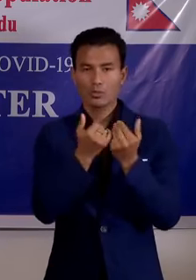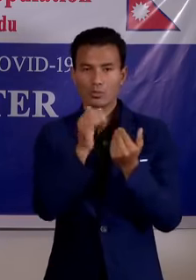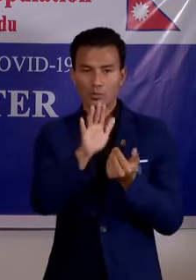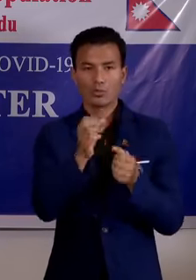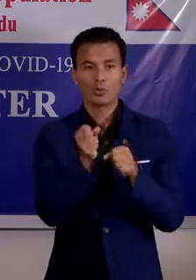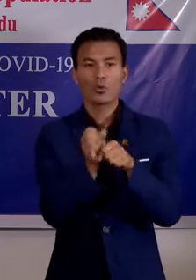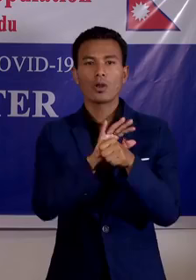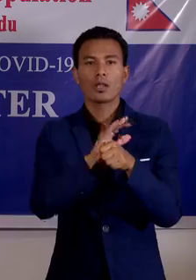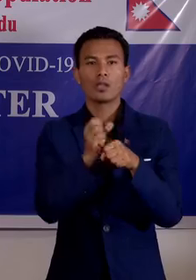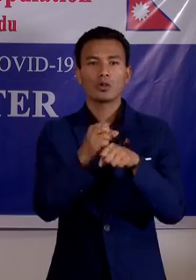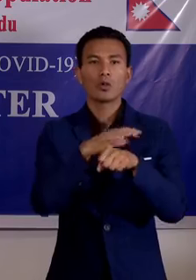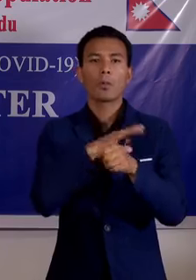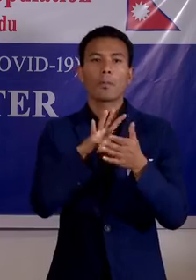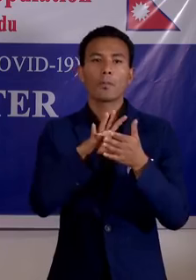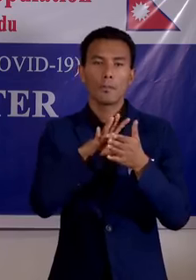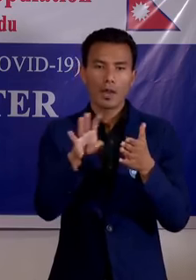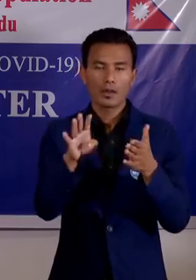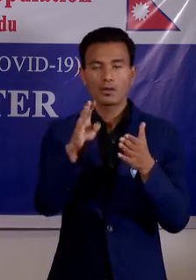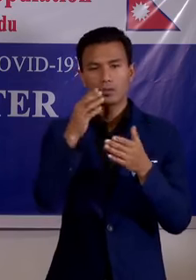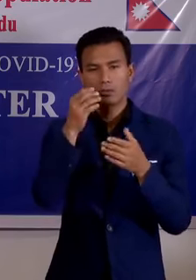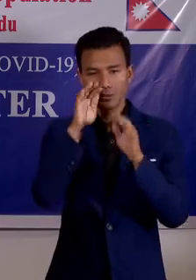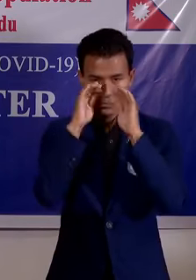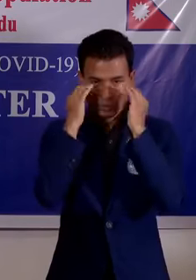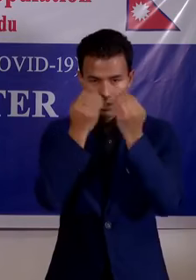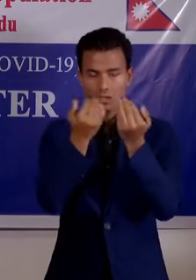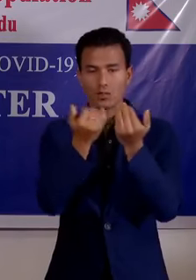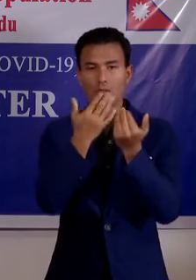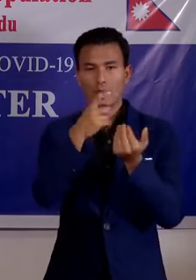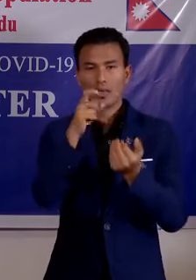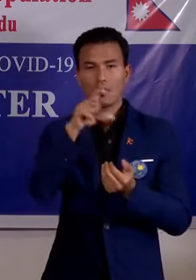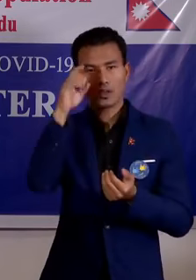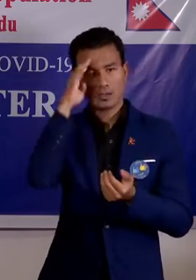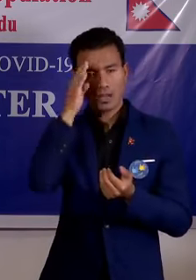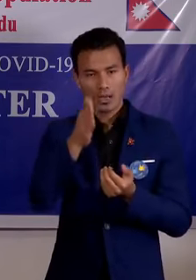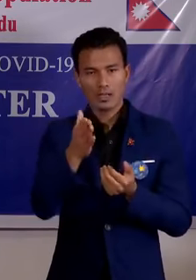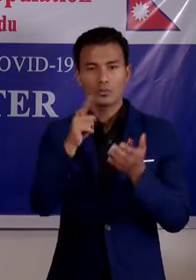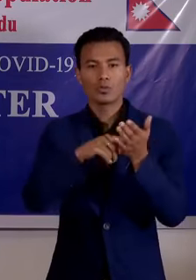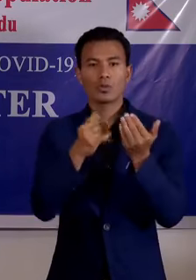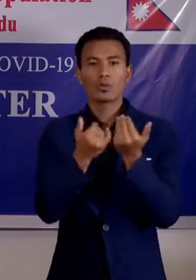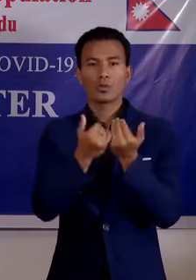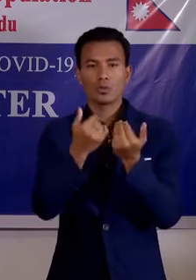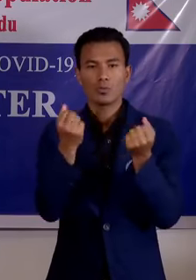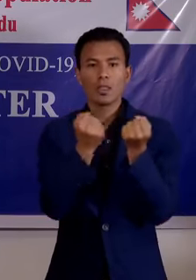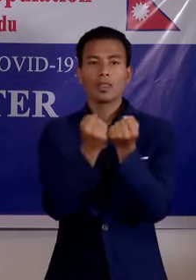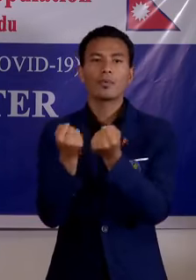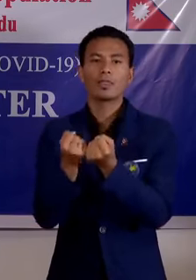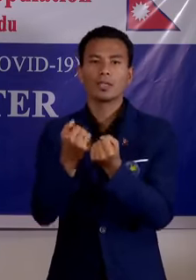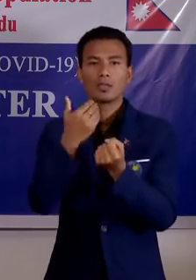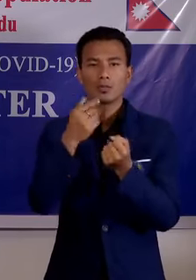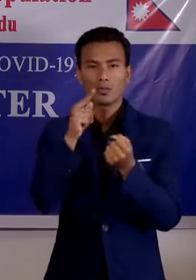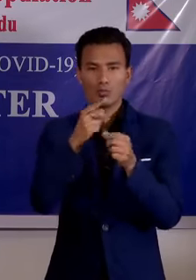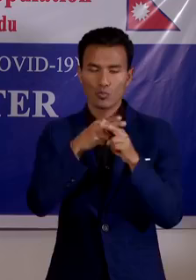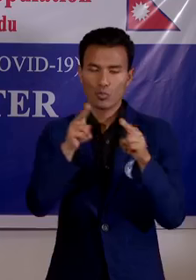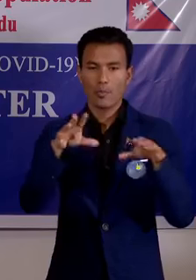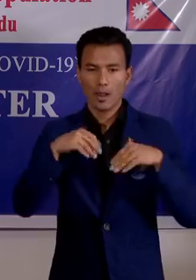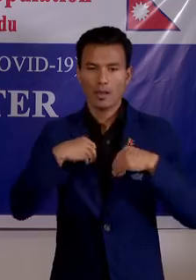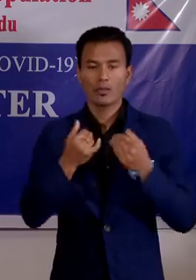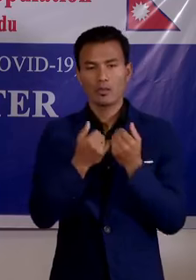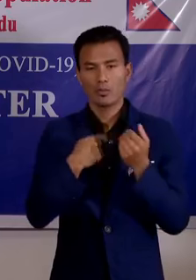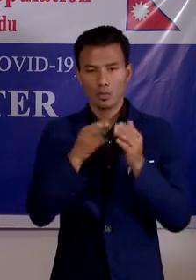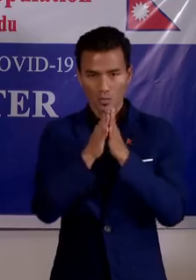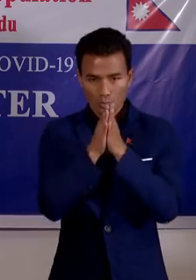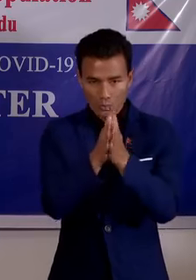कोरोना सङ्क्रमणबाट सुरक्षित रहनका लागि नेपाल सरकारले लागू गरेको लकडाउनको पूर्ण पालना गरिदिनु हुन अनुरोध गर्छु।